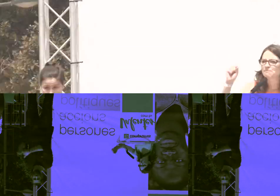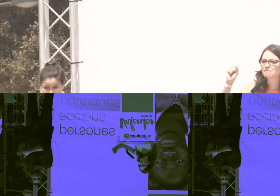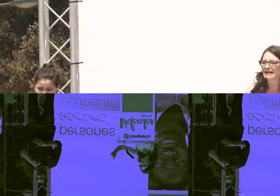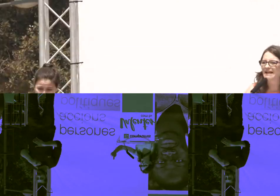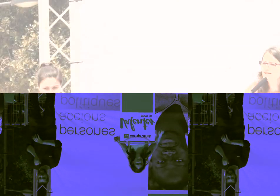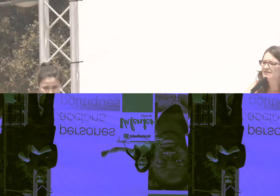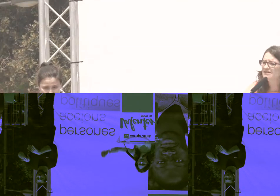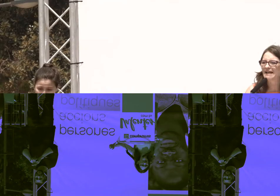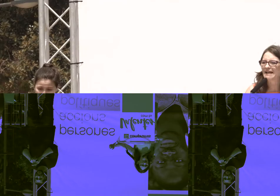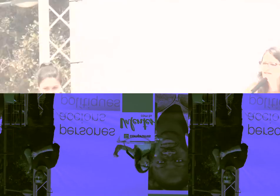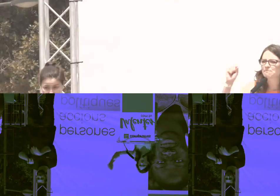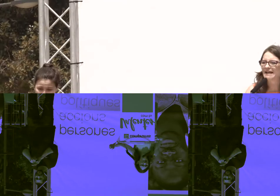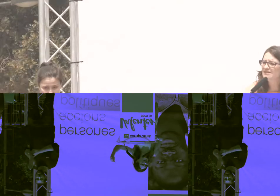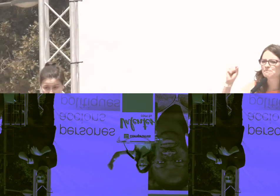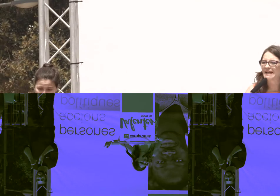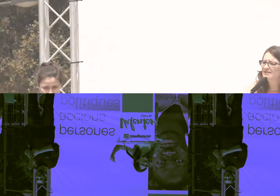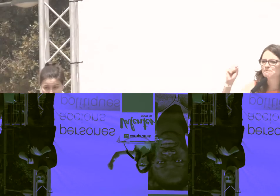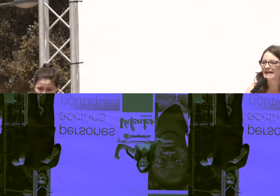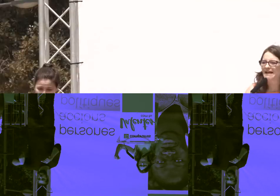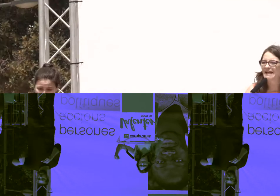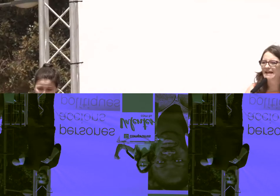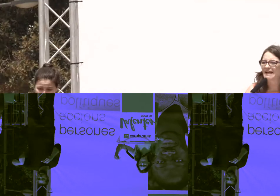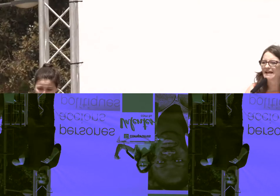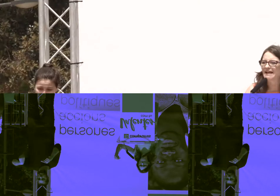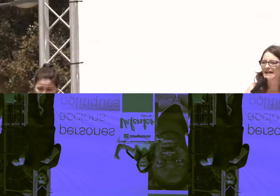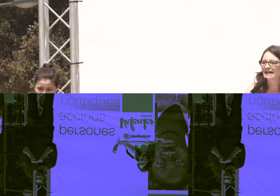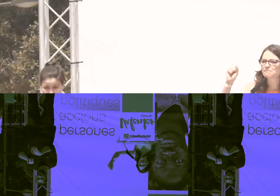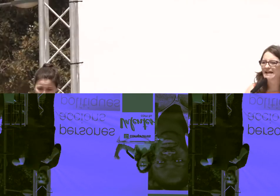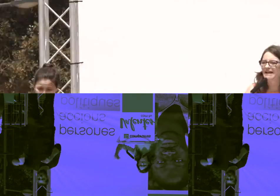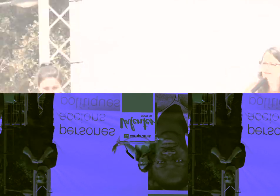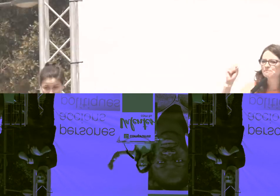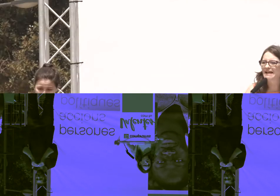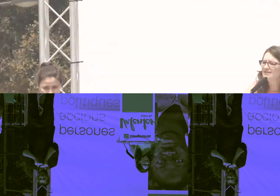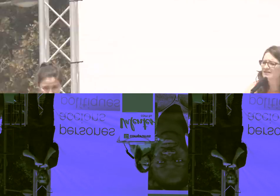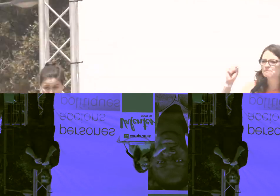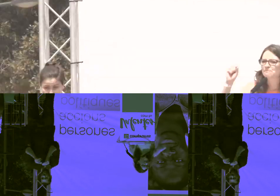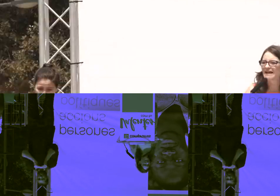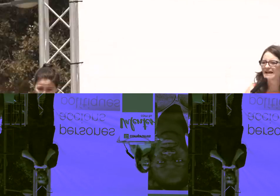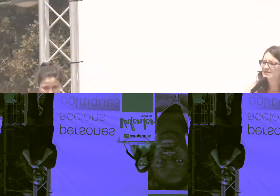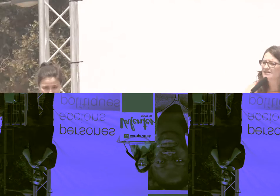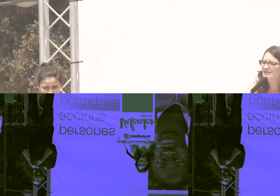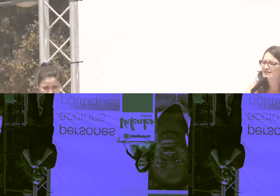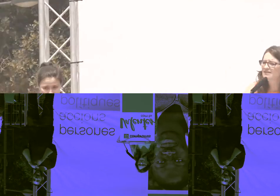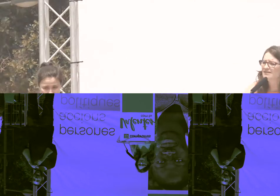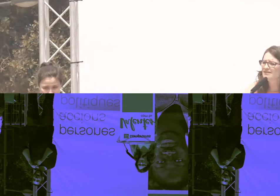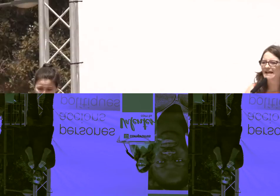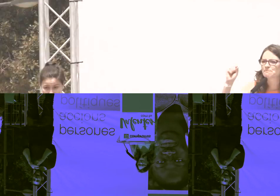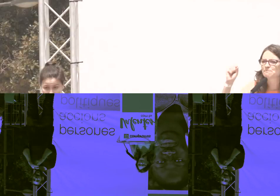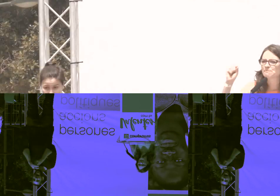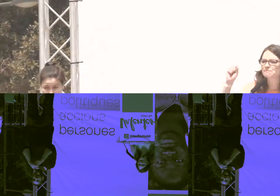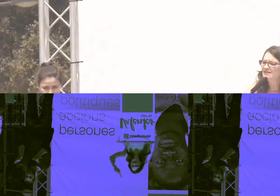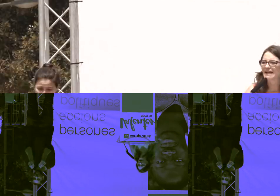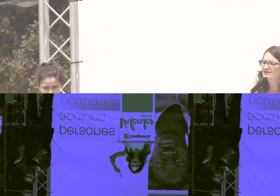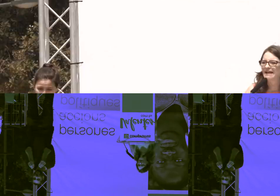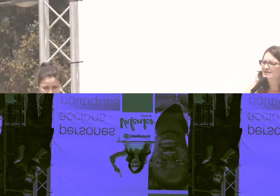gestió circular, sostenible, ambientalment i socialment sostenible, que crearà, a més, llocs de treball, i que tampoc s'enganya